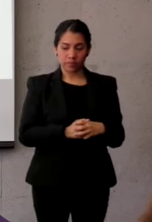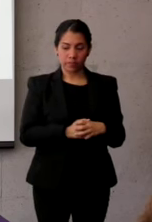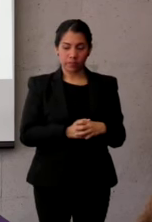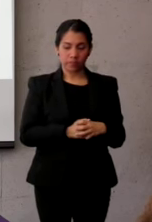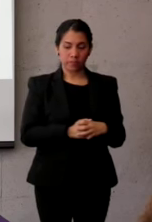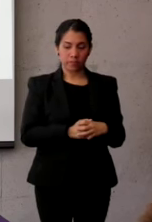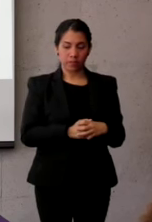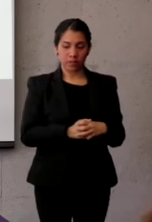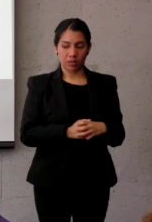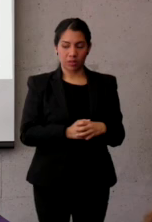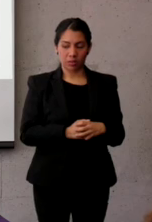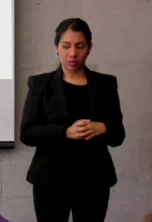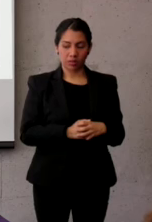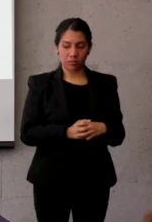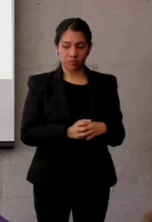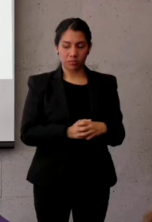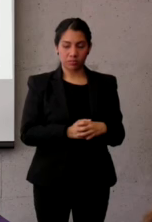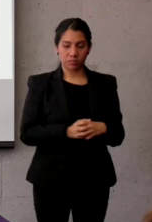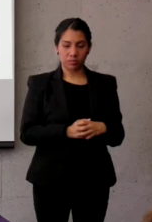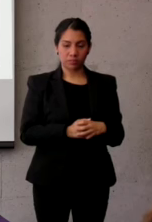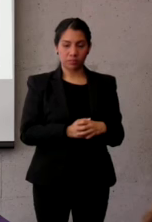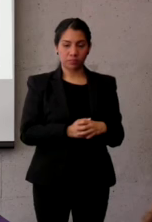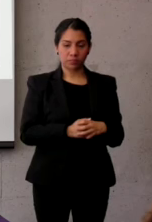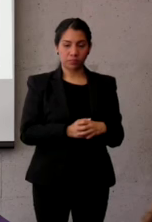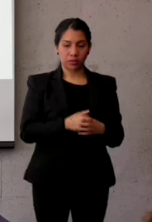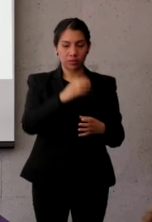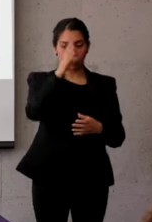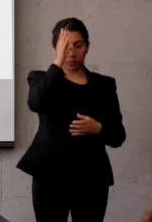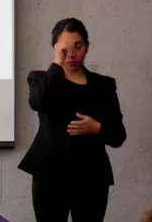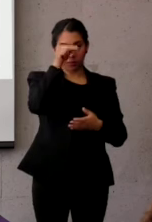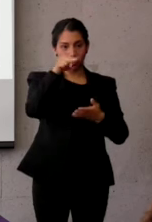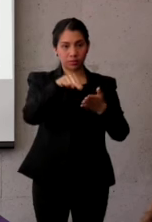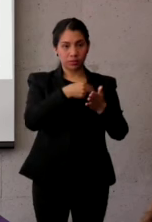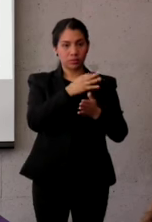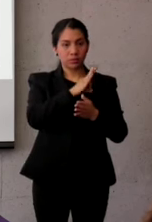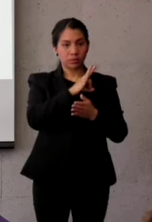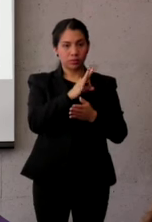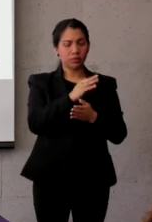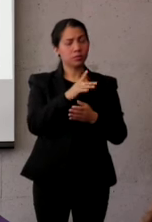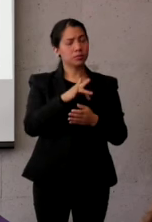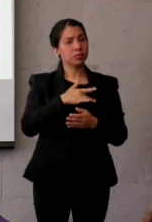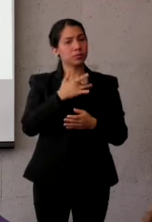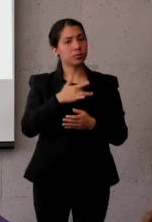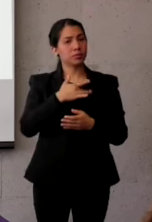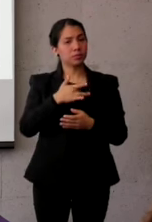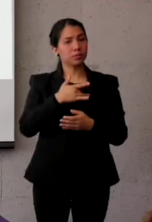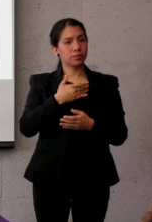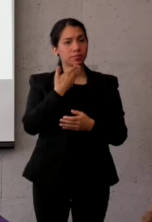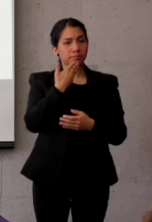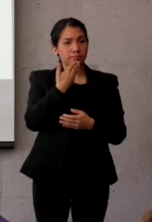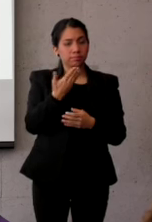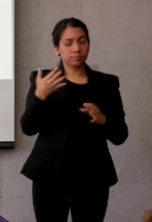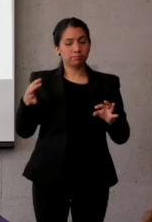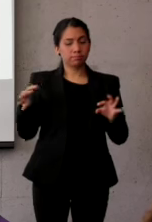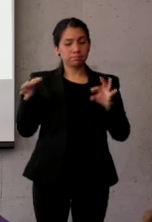expresa la colaboración entre ambas partes, por lo menos esta disposición.